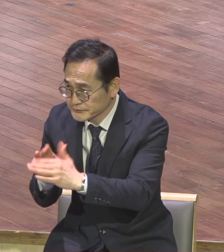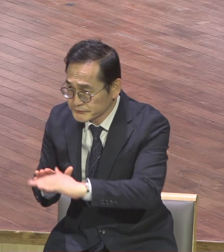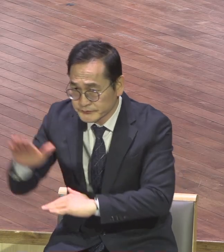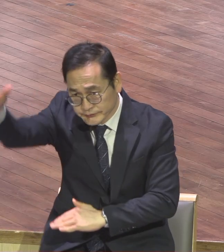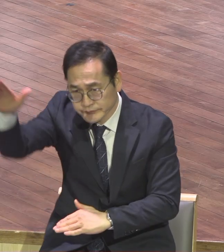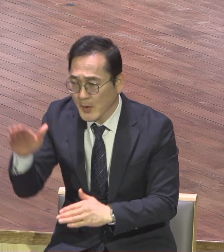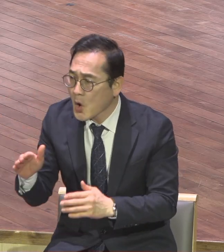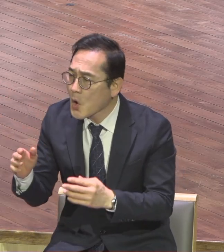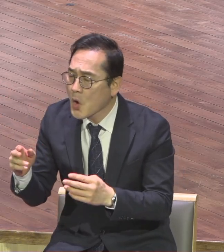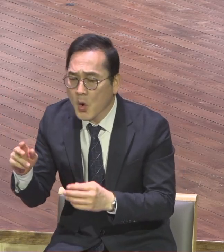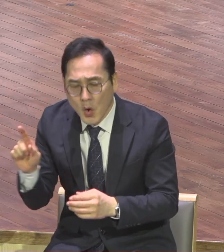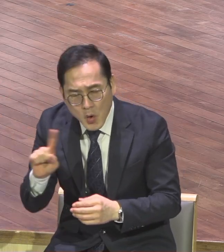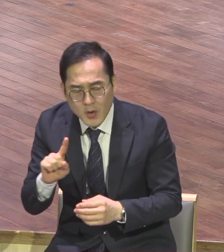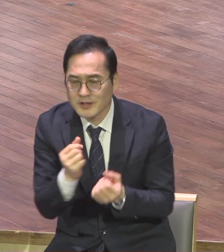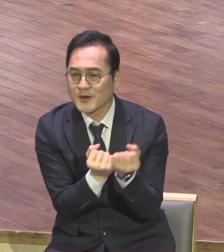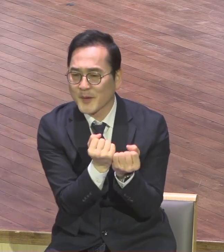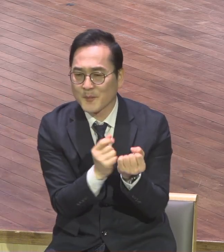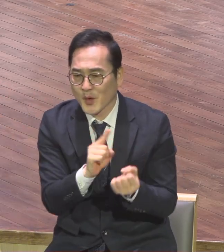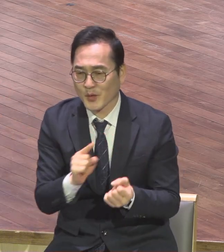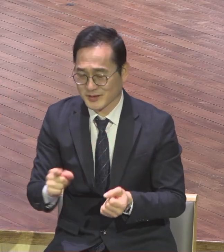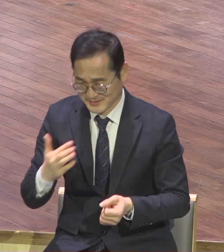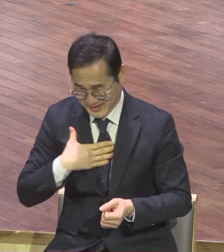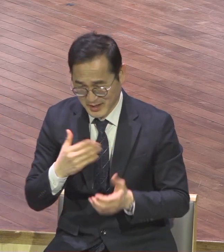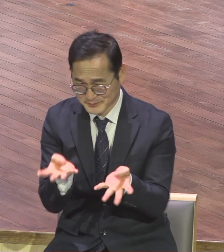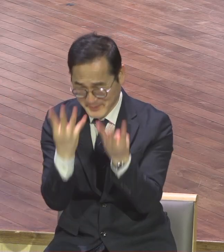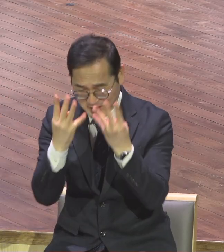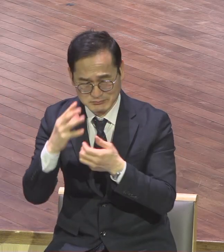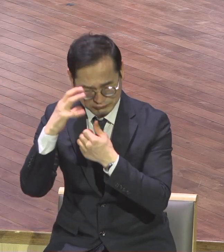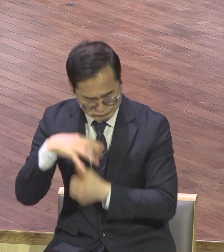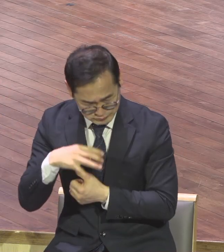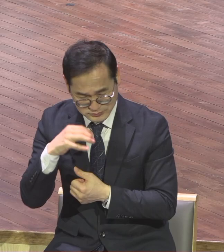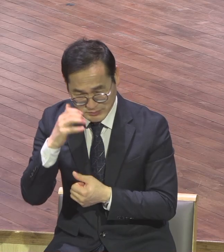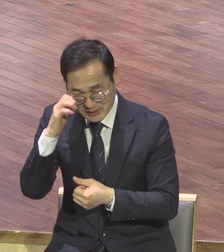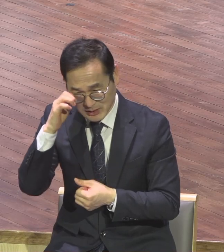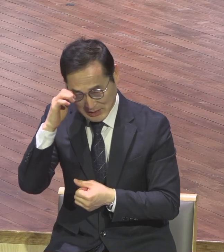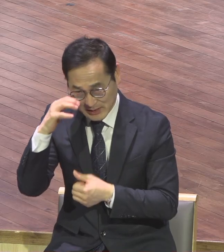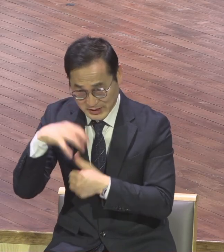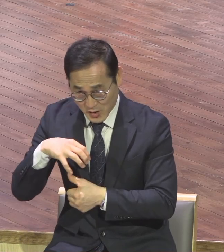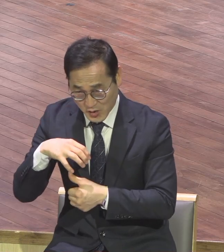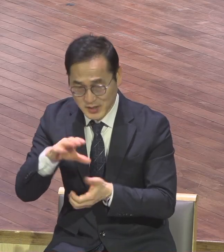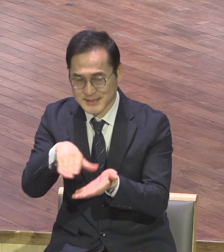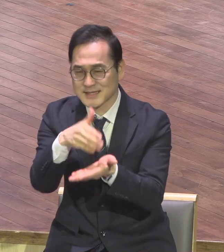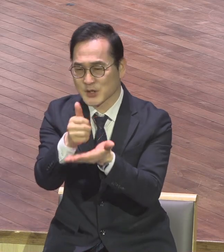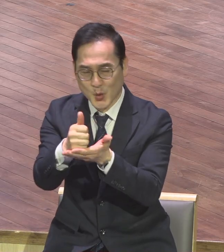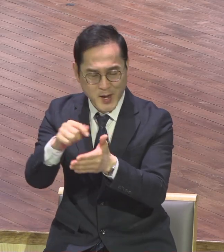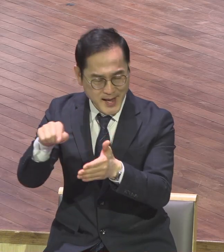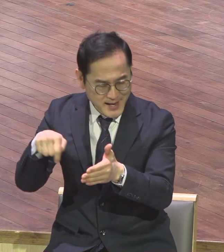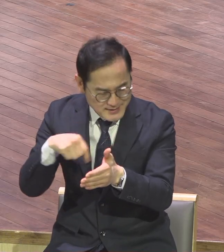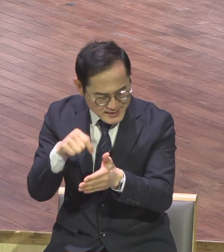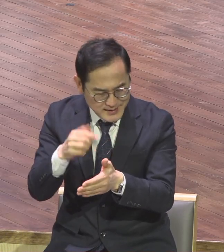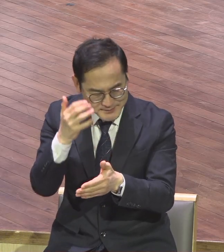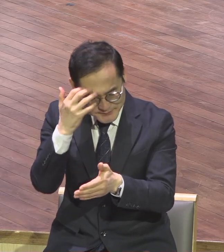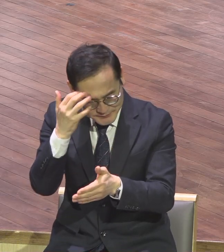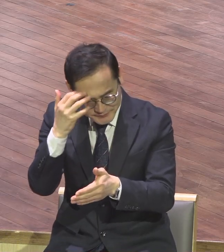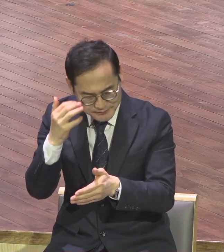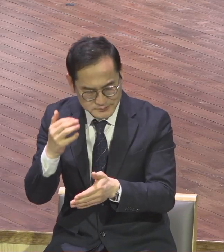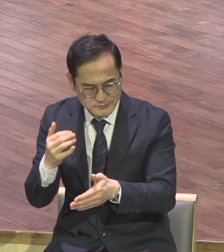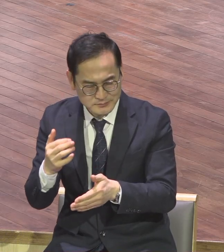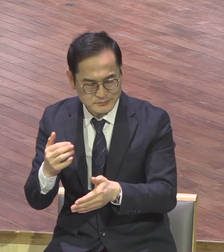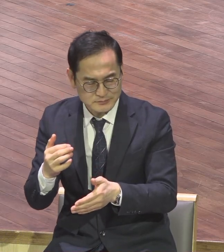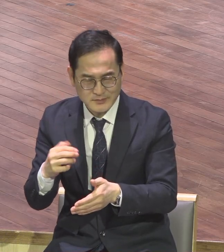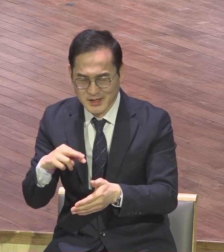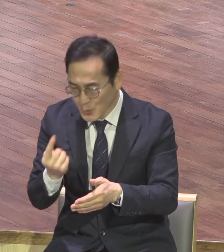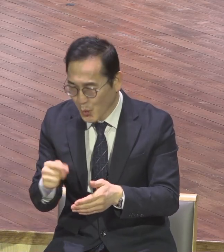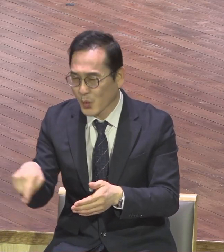13절입니다. 그러므로 나의 매임이 그리스도 안에서 모든 시대 안과 그 밖에 모든 사람에게